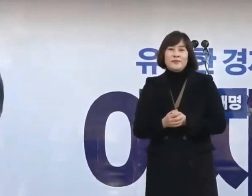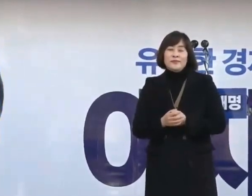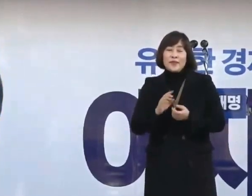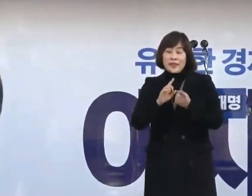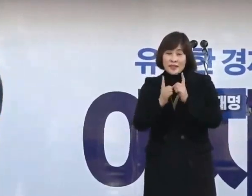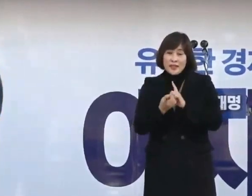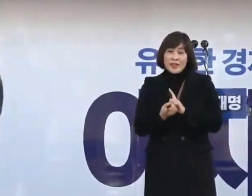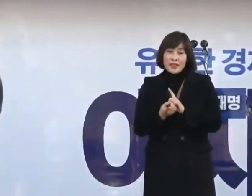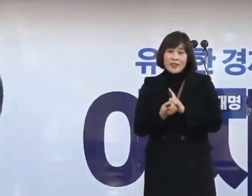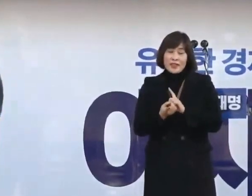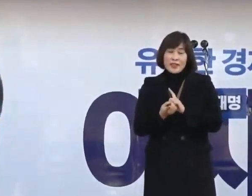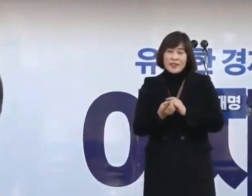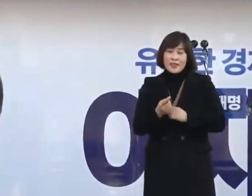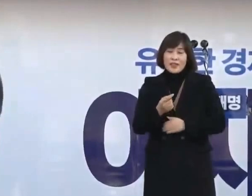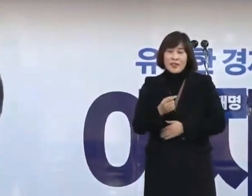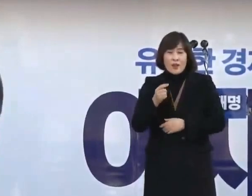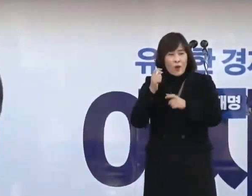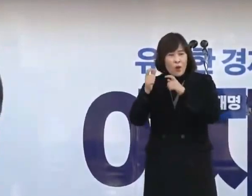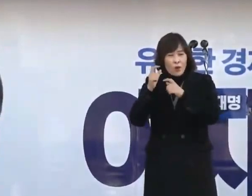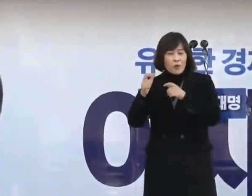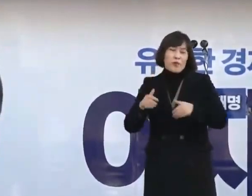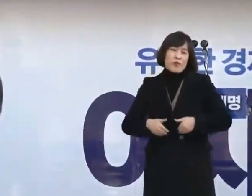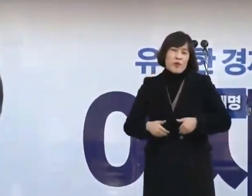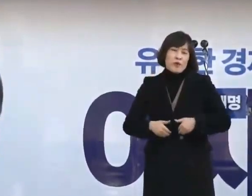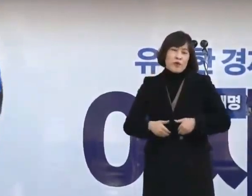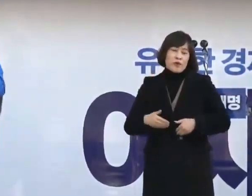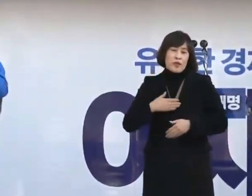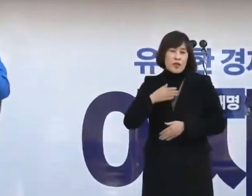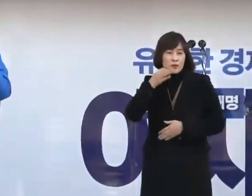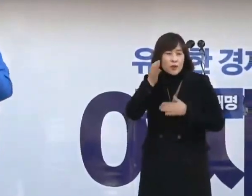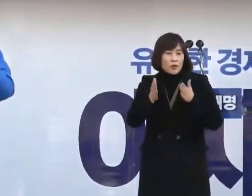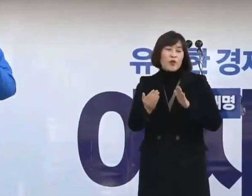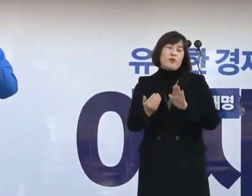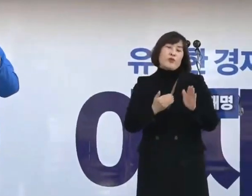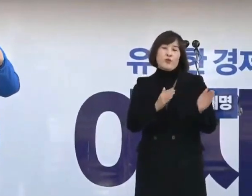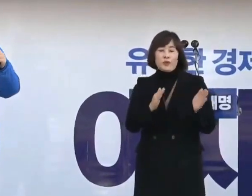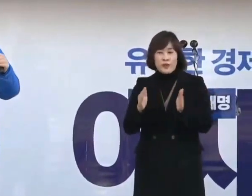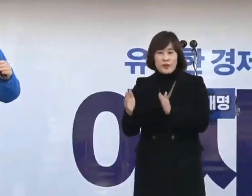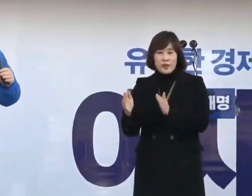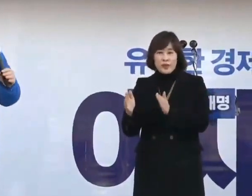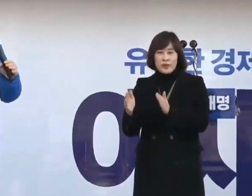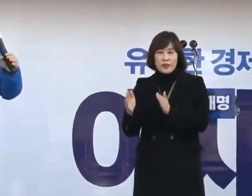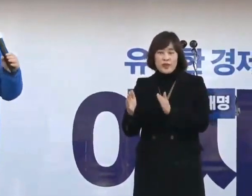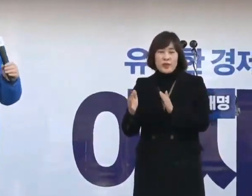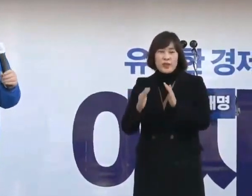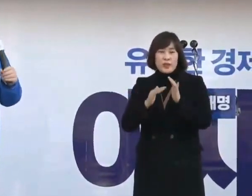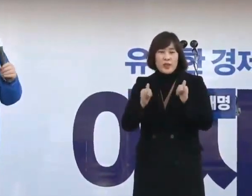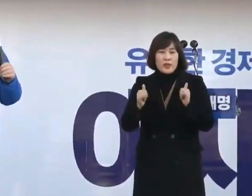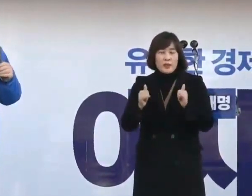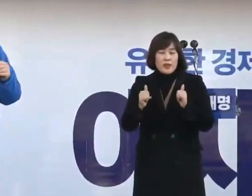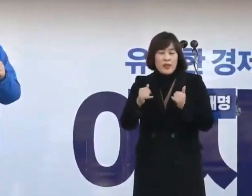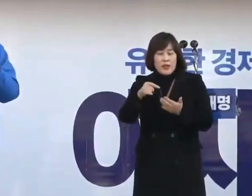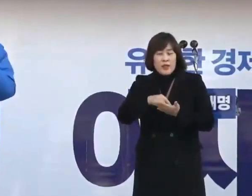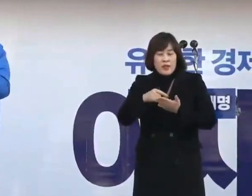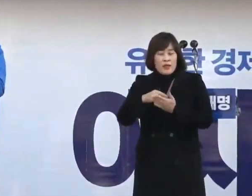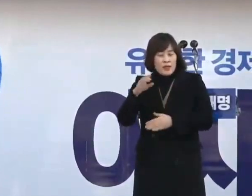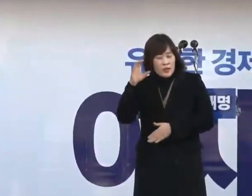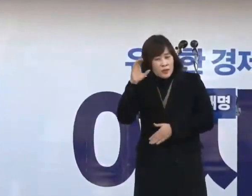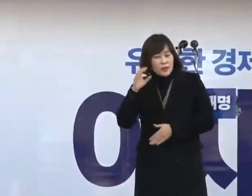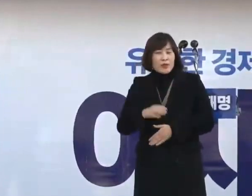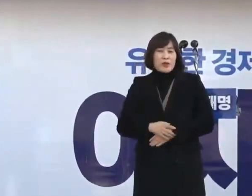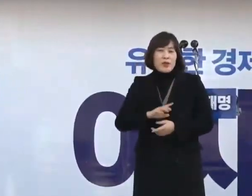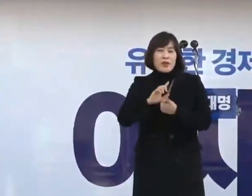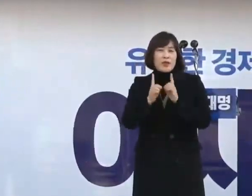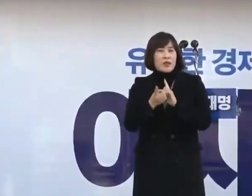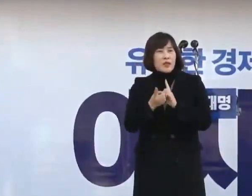대신에 엄청나게 고민해야 되고 제가 10개월 동안 준비했고 사람들의 이야기를 다 들어 대안을